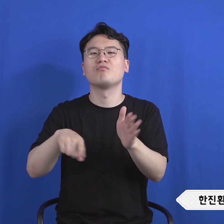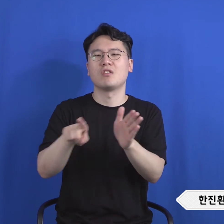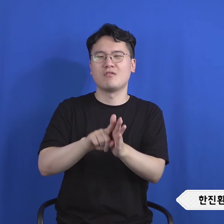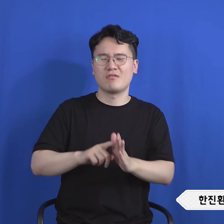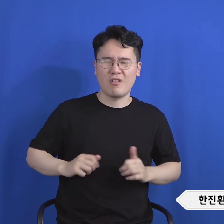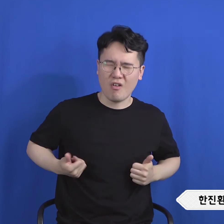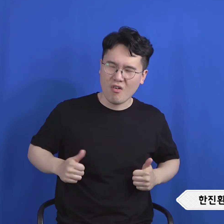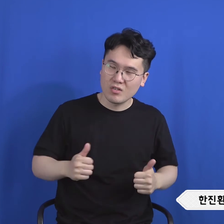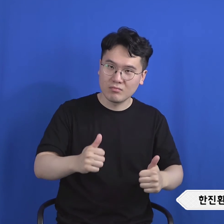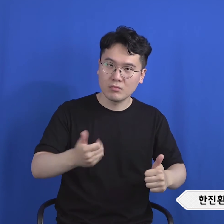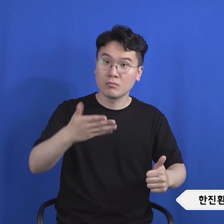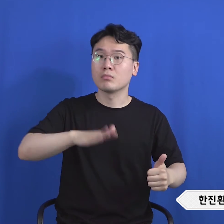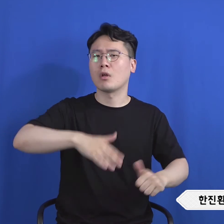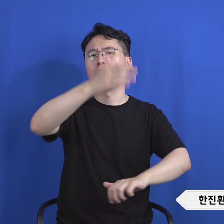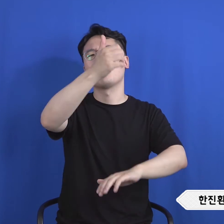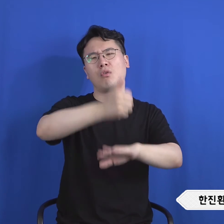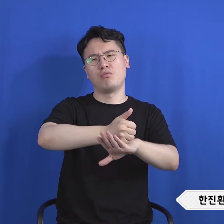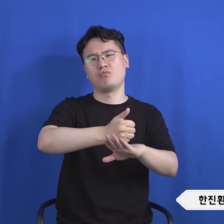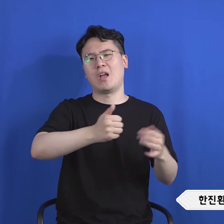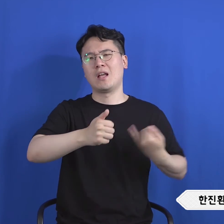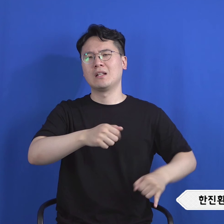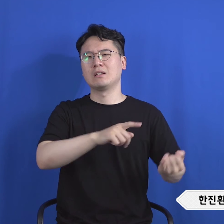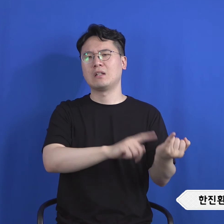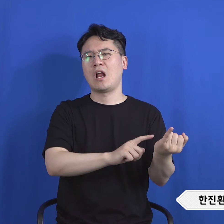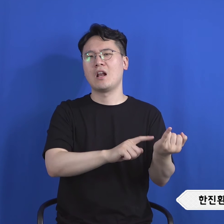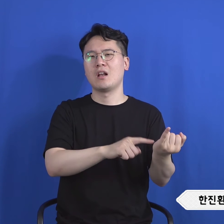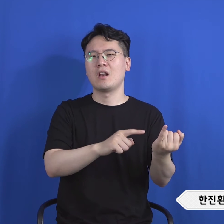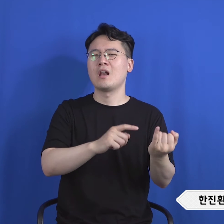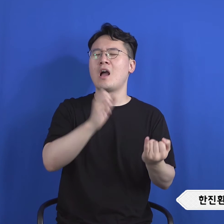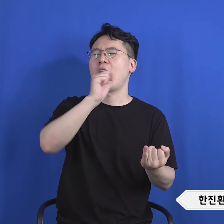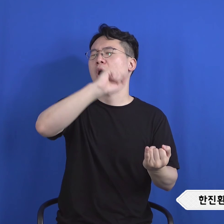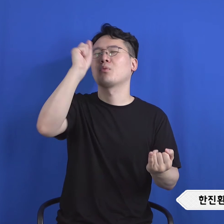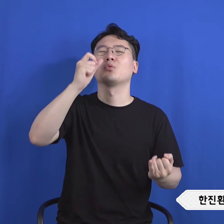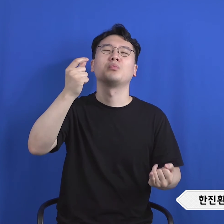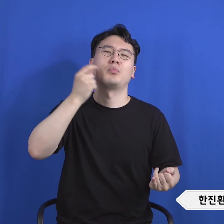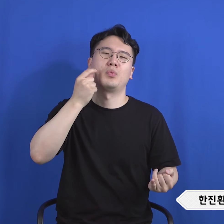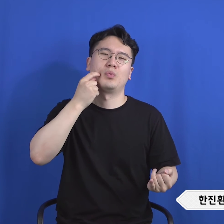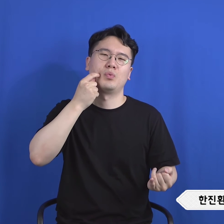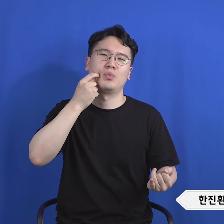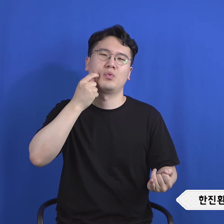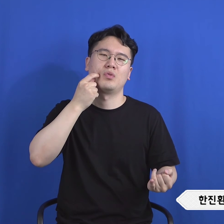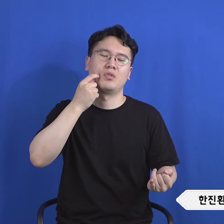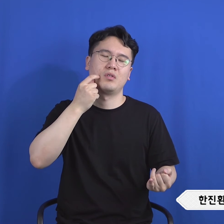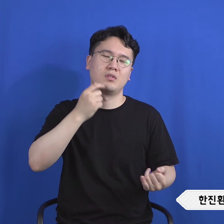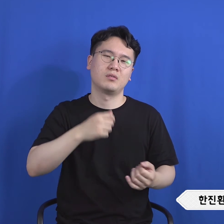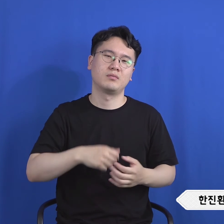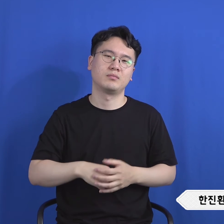하버드에 들어가지도 못하고 목사님 인생도 그렇게 끝나고 말았습니다.